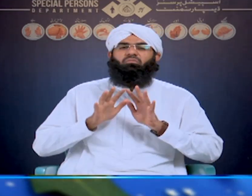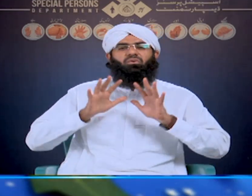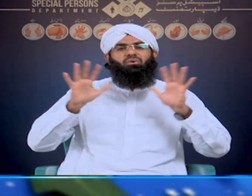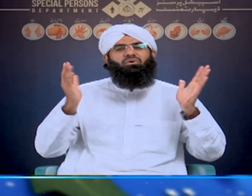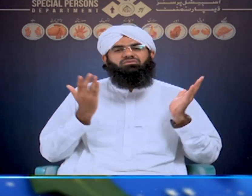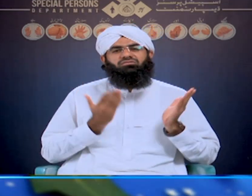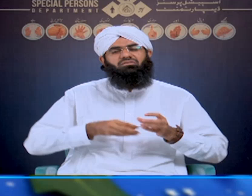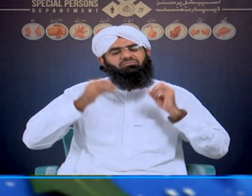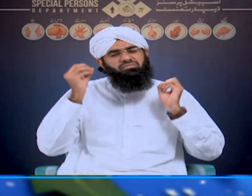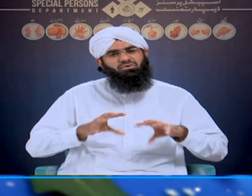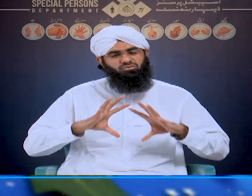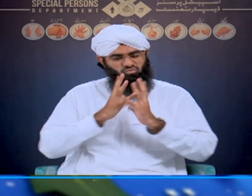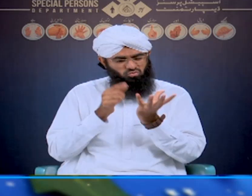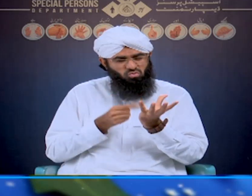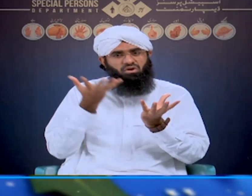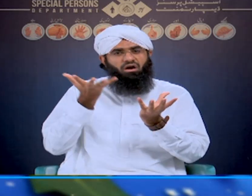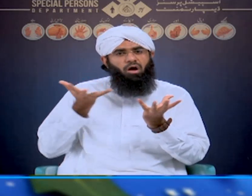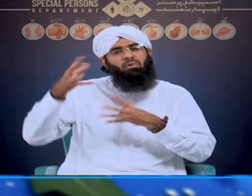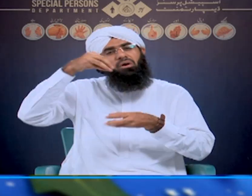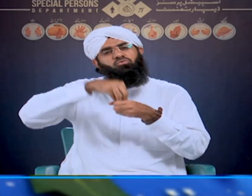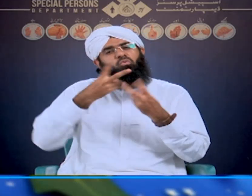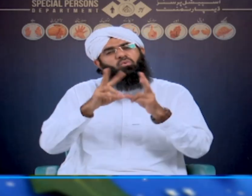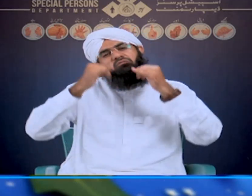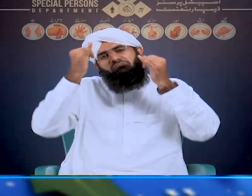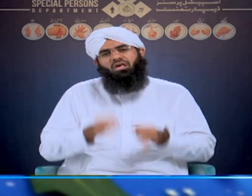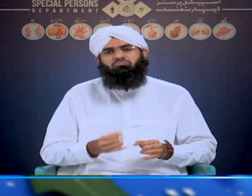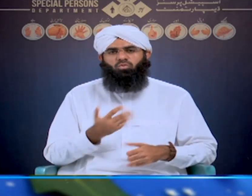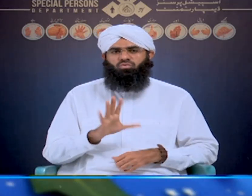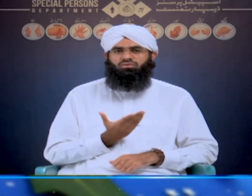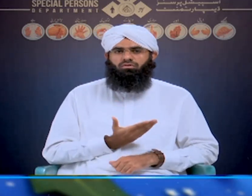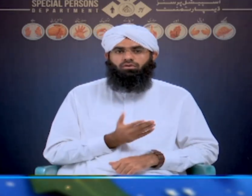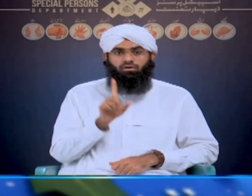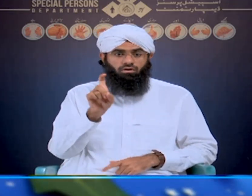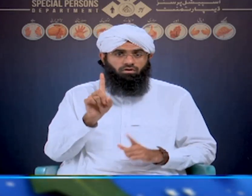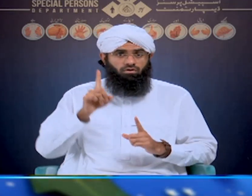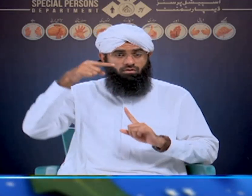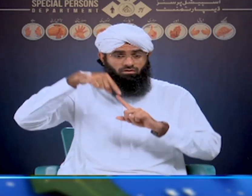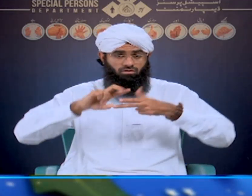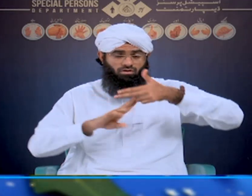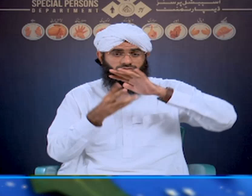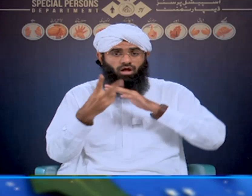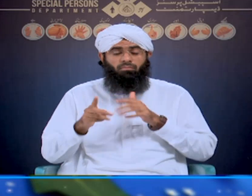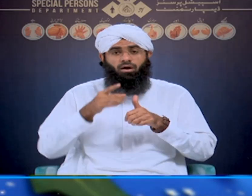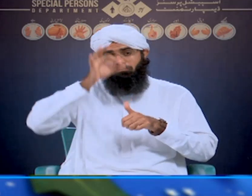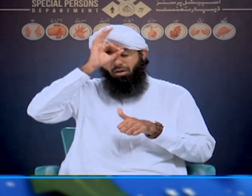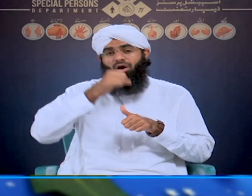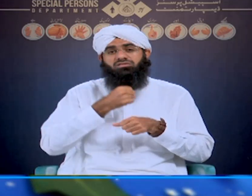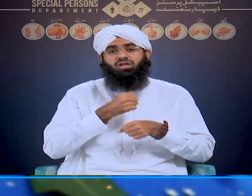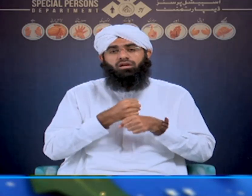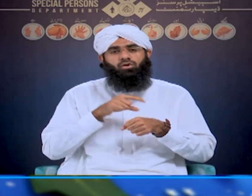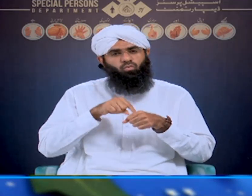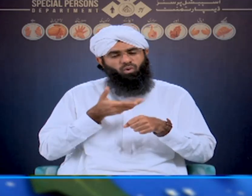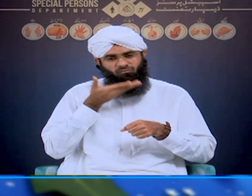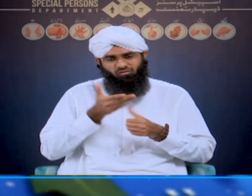نگاہیاں کرتے اور اپنی دنیا و آخرت کی بربادی کا سامان کرتے ہیں. چنانچہ حجت الاسلام سیدنا امام محمد غزالی رحمۃ اللہ علیہ فرماتے